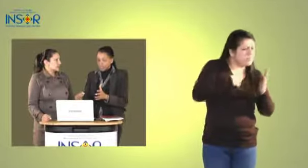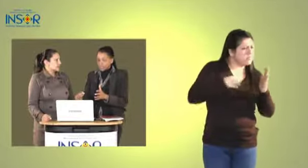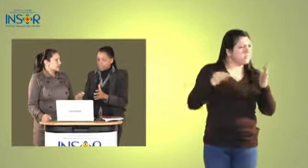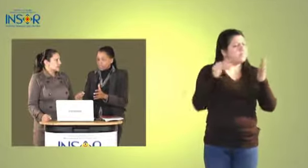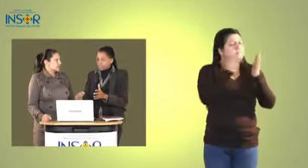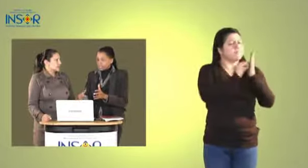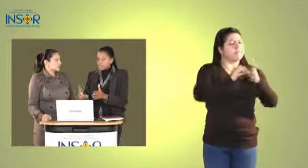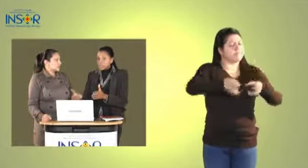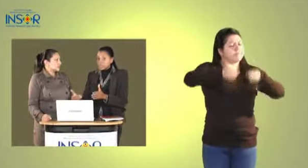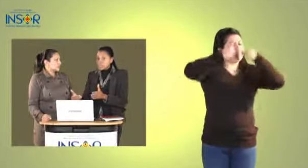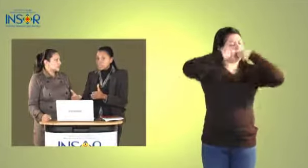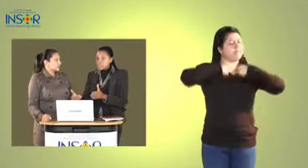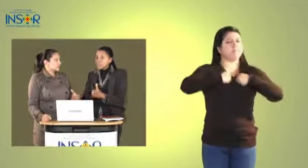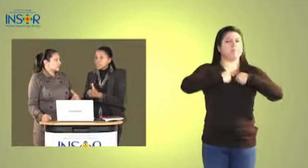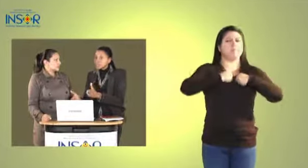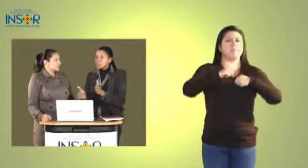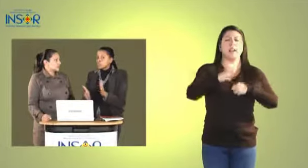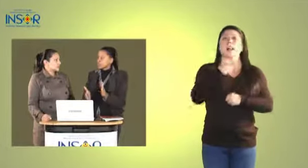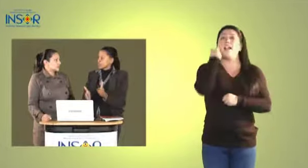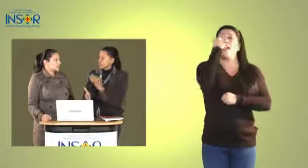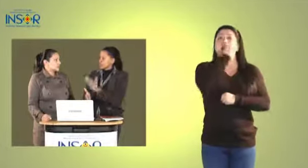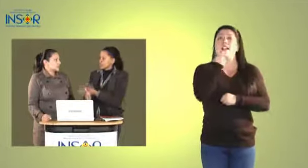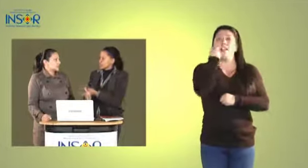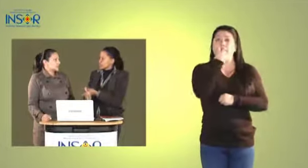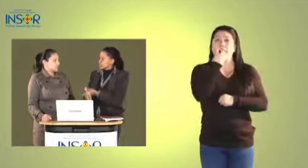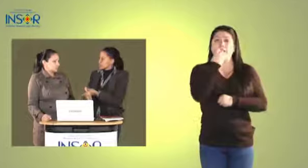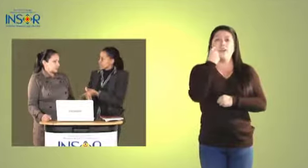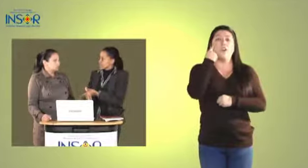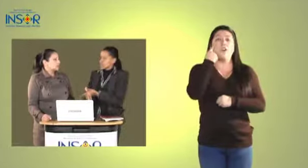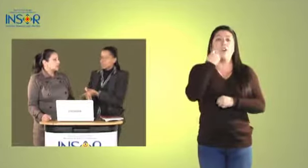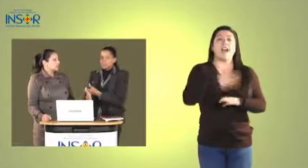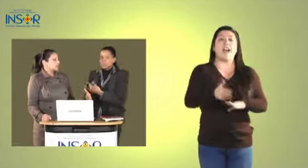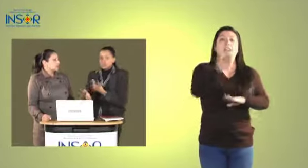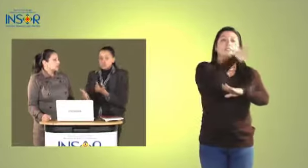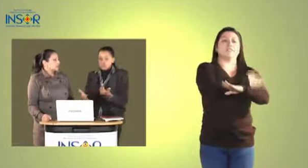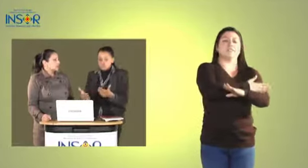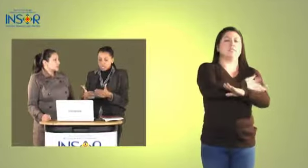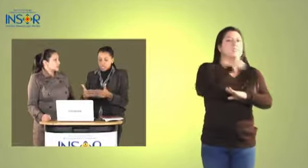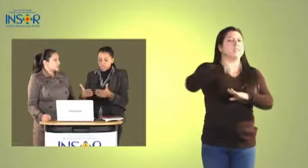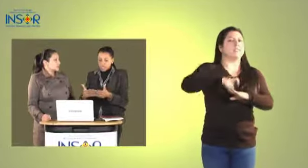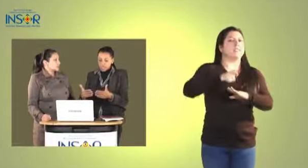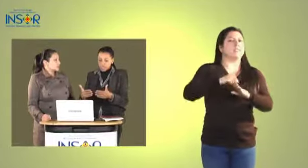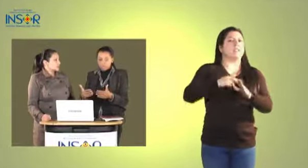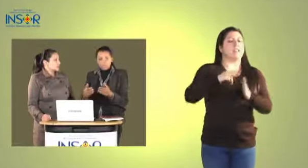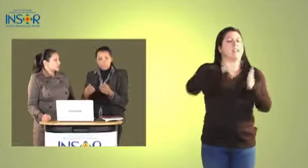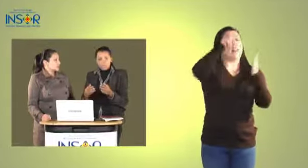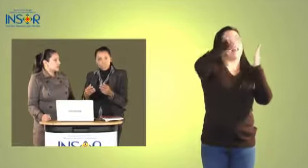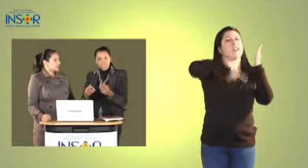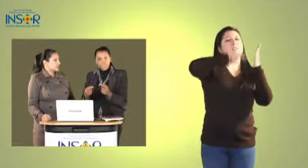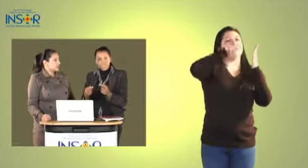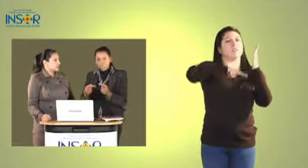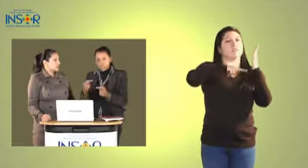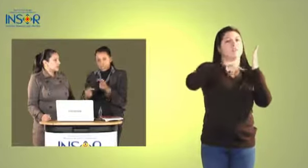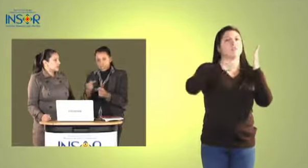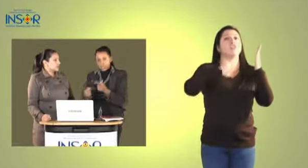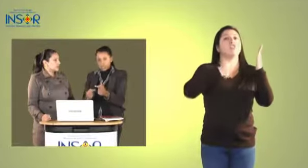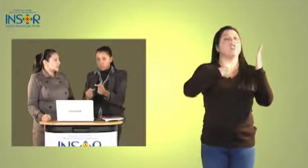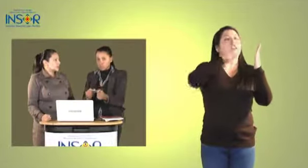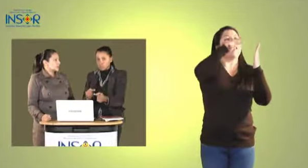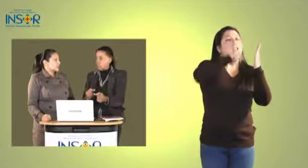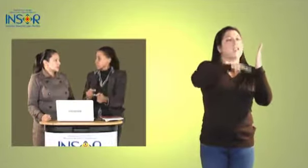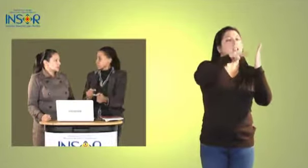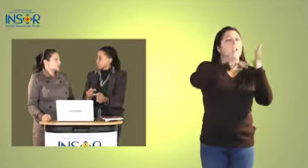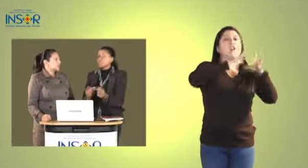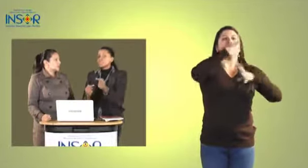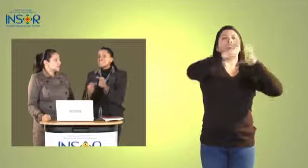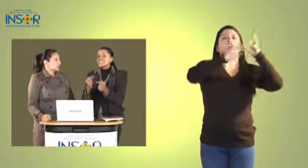oralidad. Y para que este proceso se debe ver algo muy previo, que es la lectura. Entonces, nosotros cuando hablamos de leer, obviamente estamos hablando de decodificar